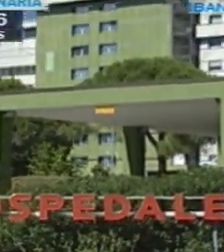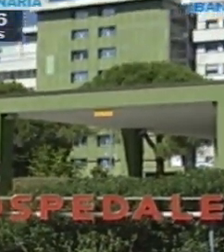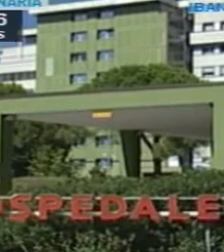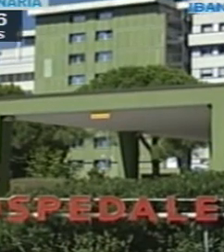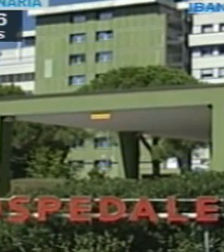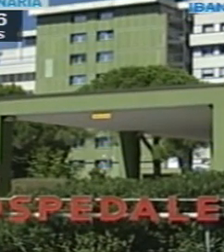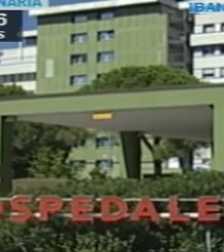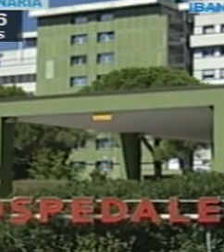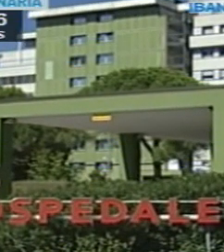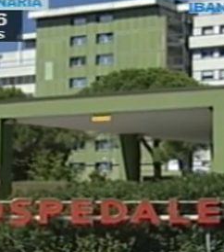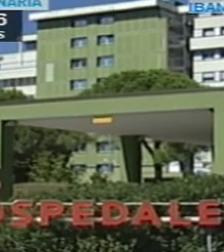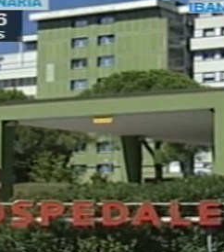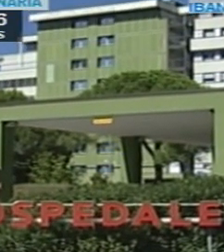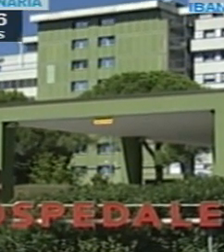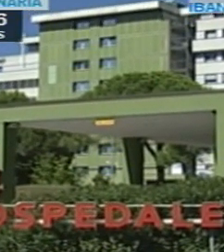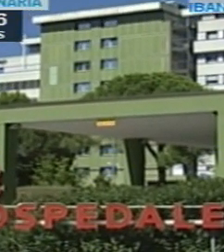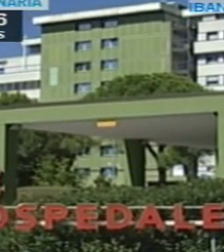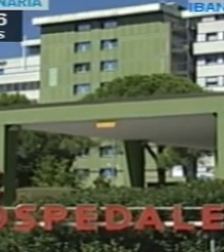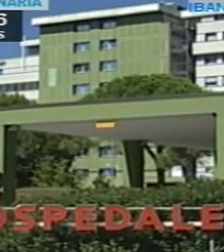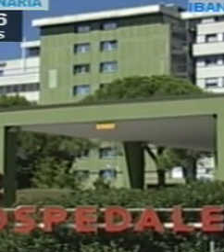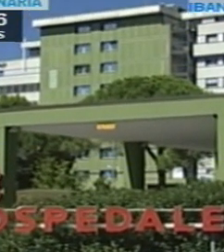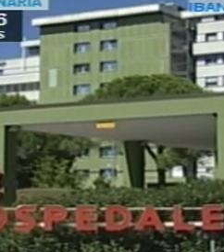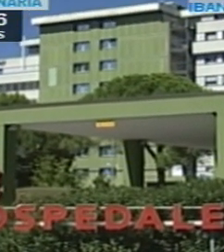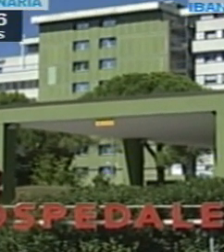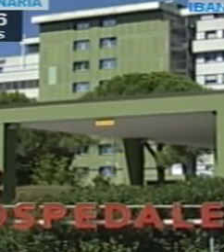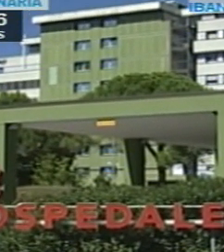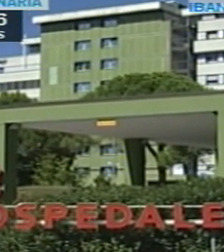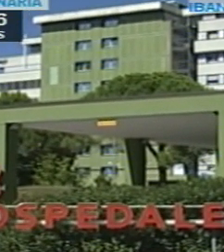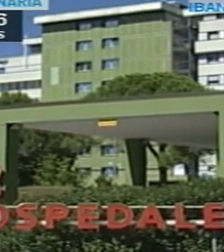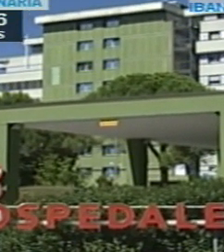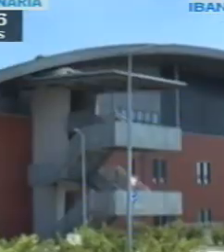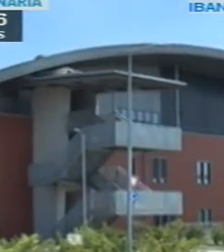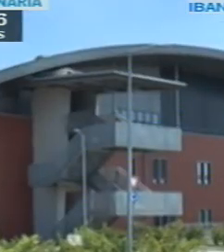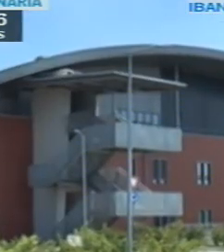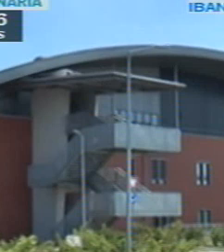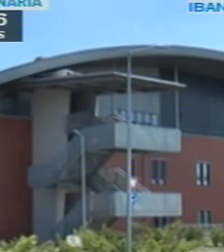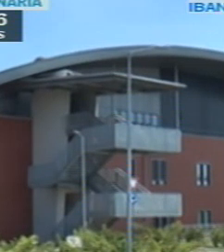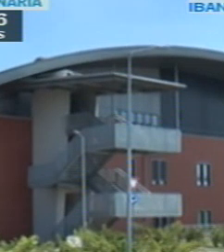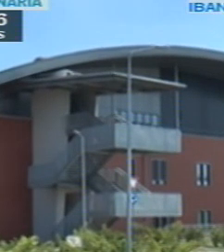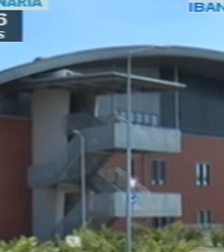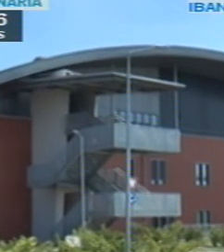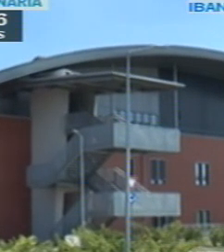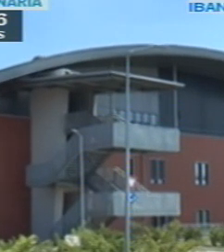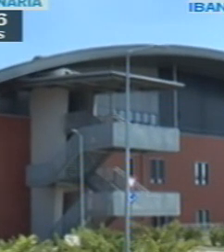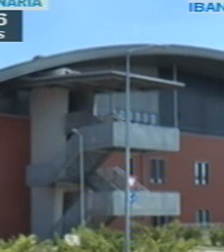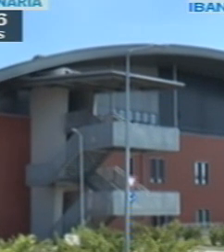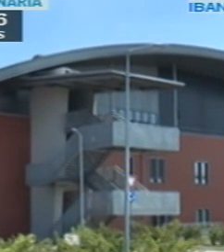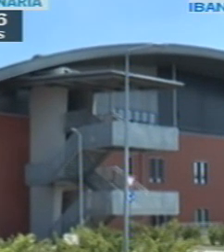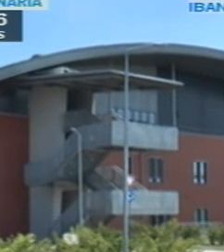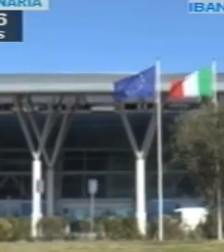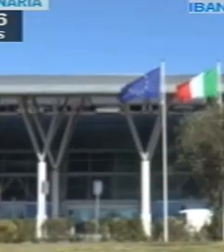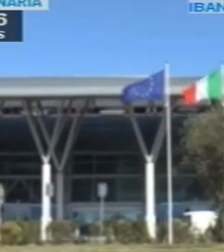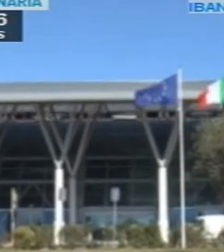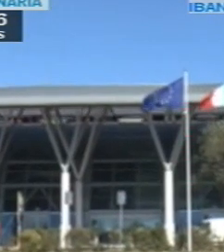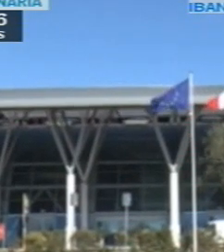Sacco, dove si è sviluppato un piccolo cluster adesso sotto controllo, ne è la prova. Diminuisce il numero di pazienti Covid a